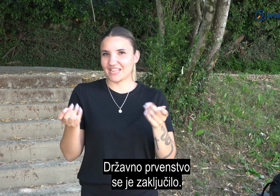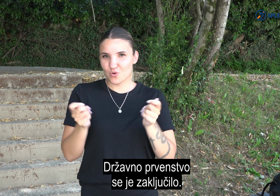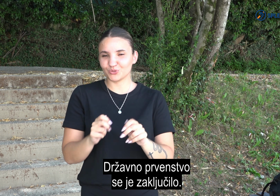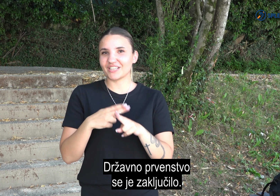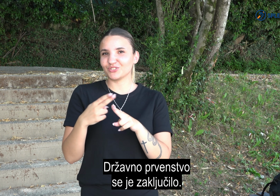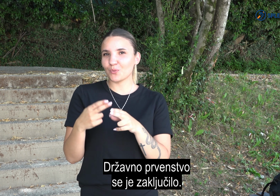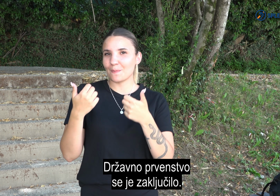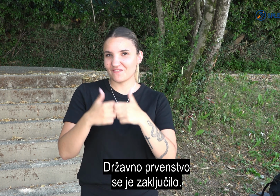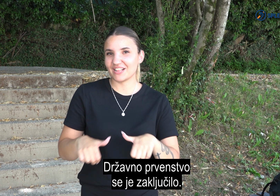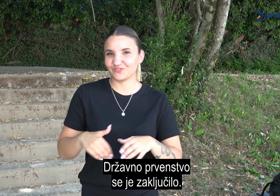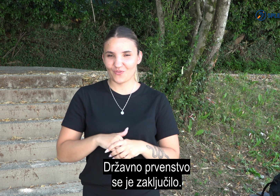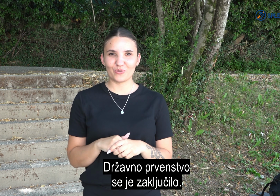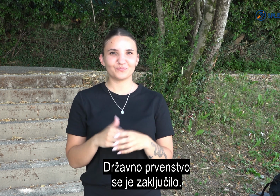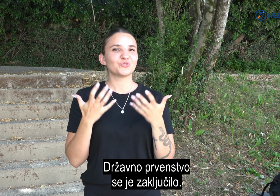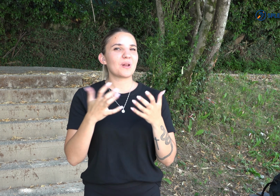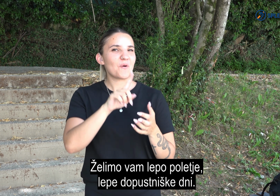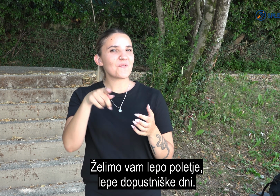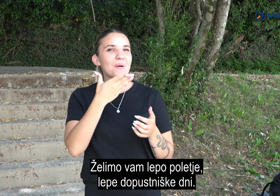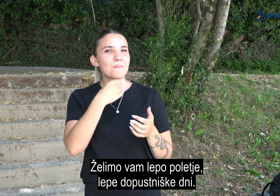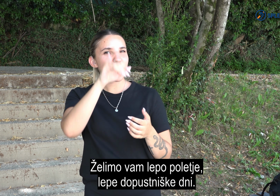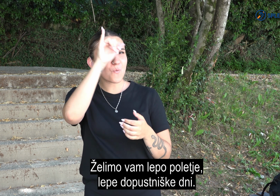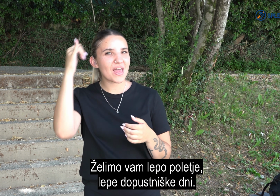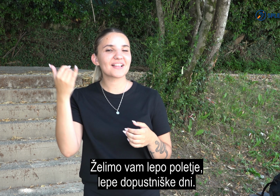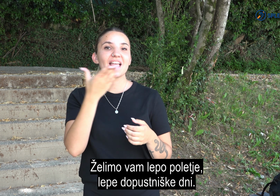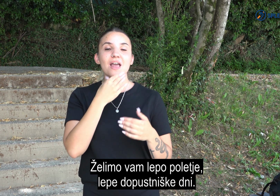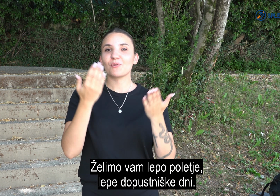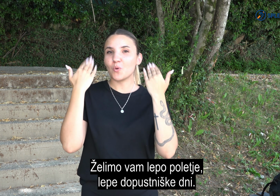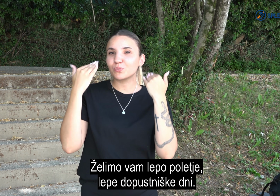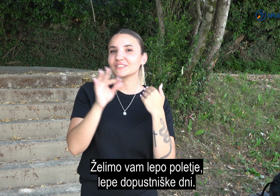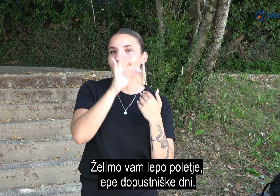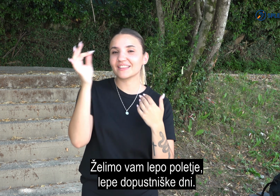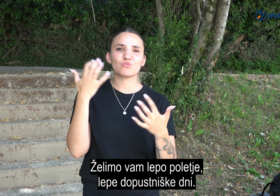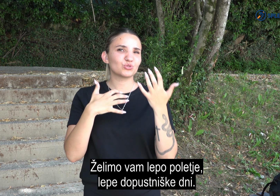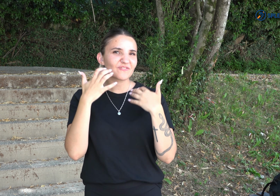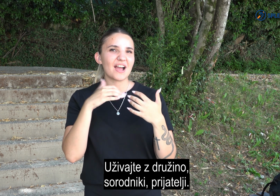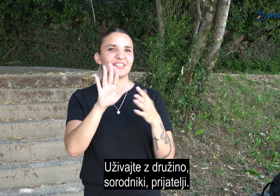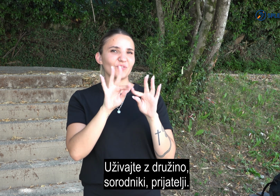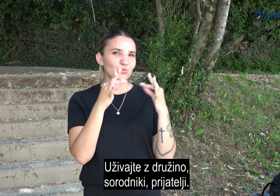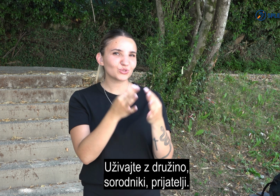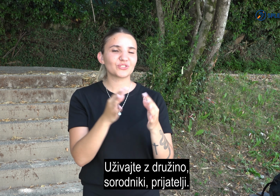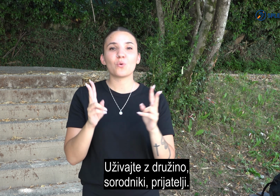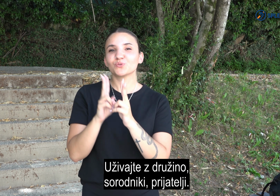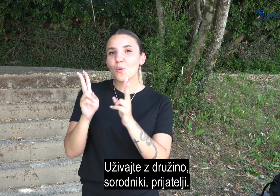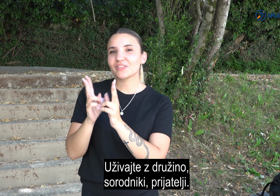Državno prvenstvo se je zaključilo. Želimo vam lepo poletje, lepe dopustniške dni. Uživajte z